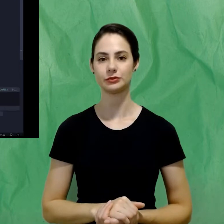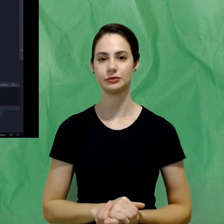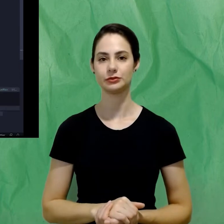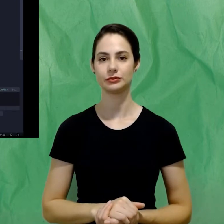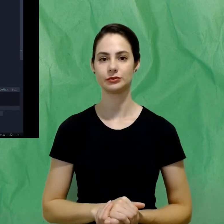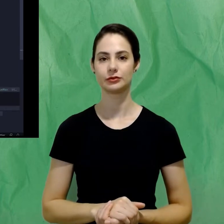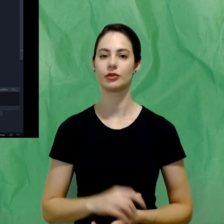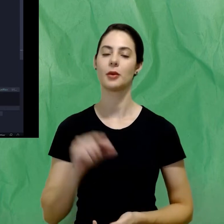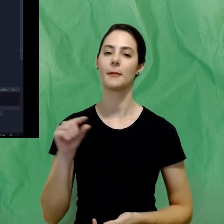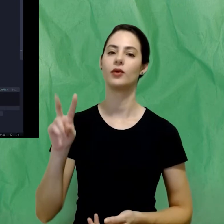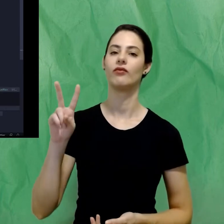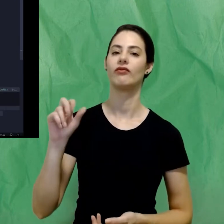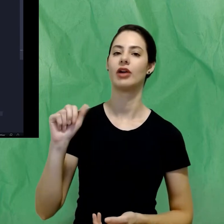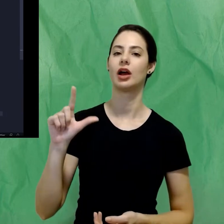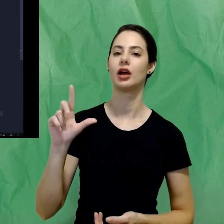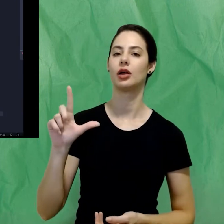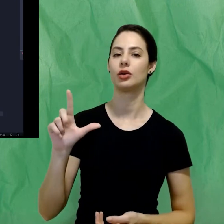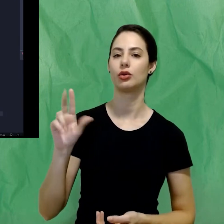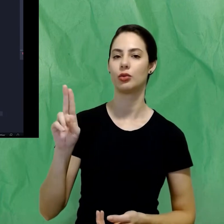.value